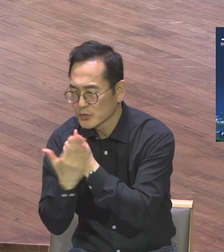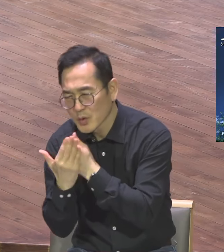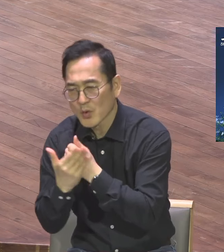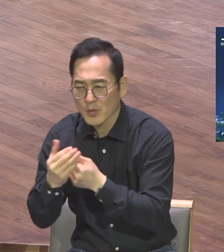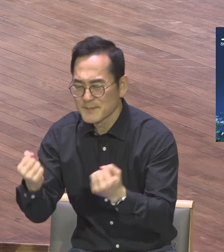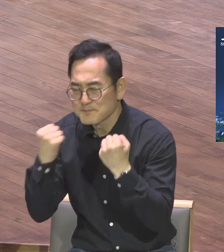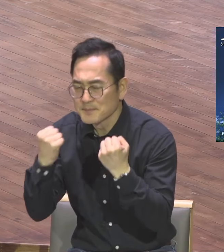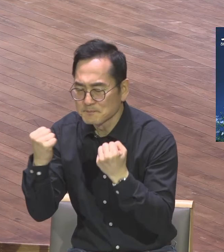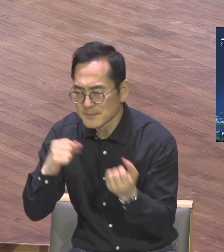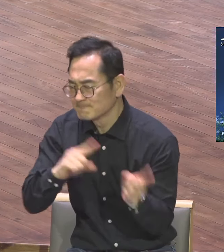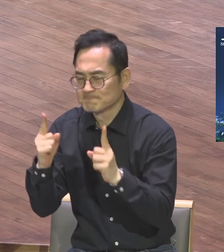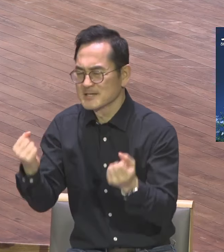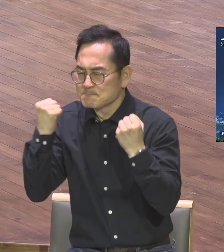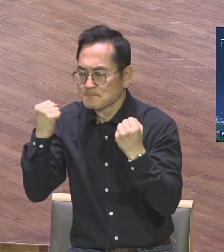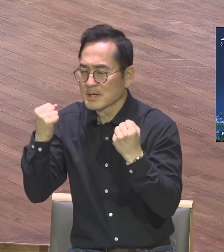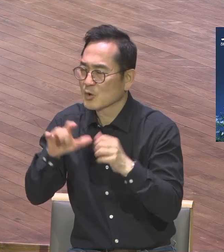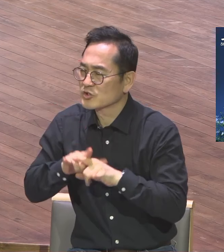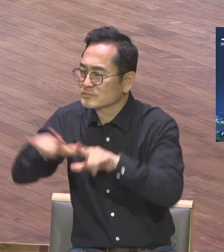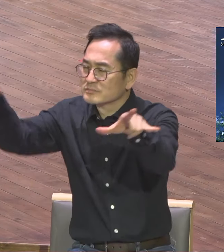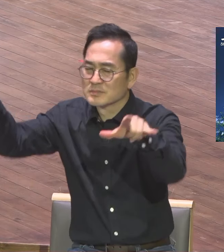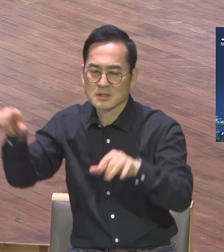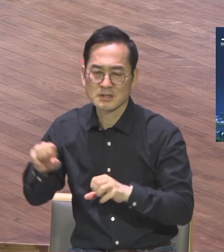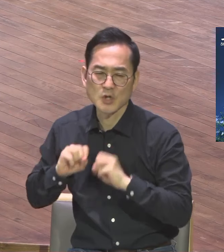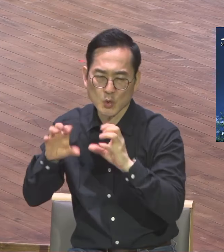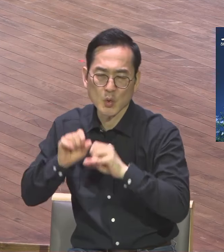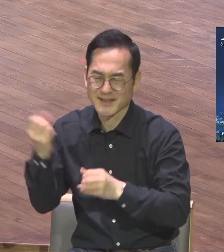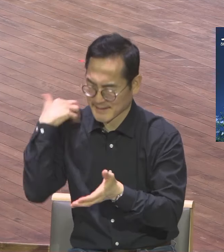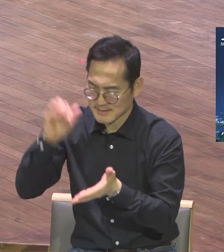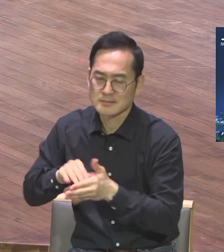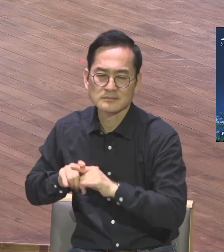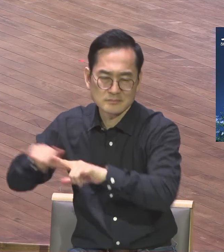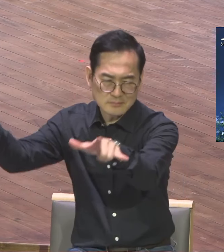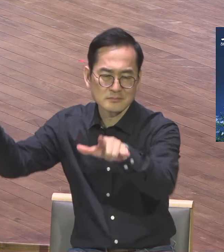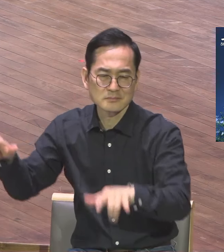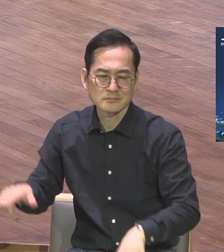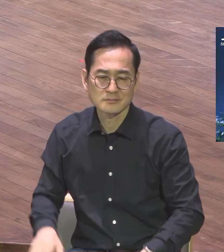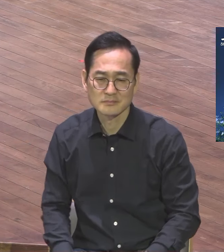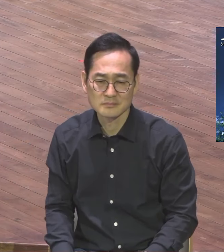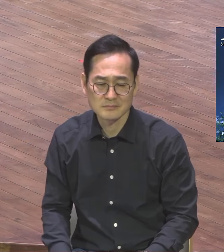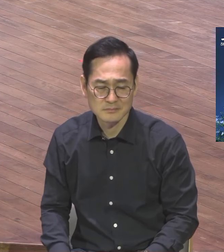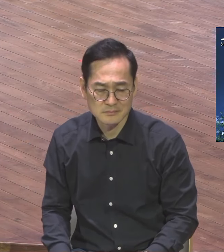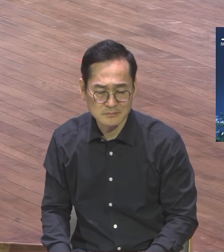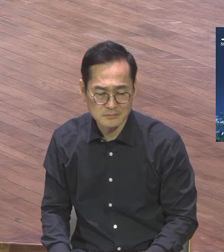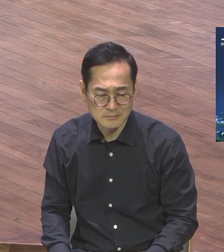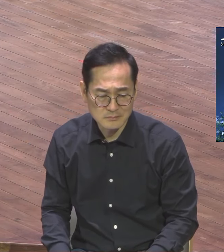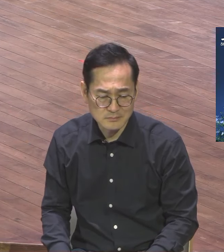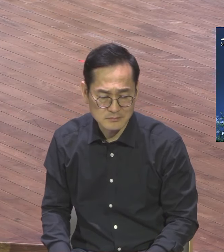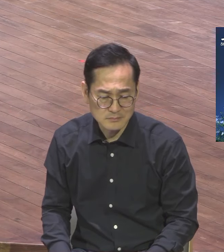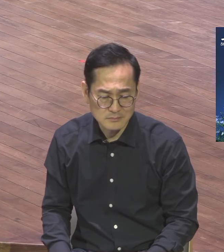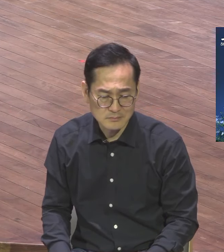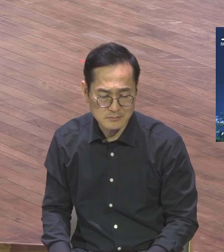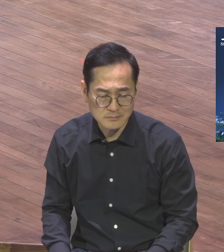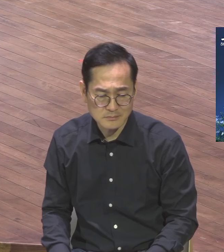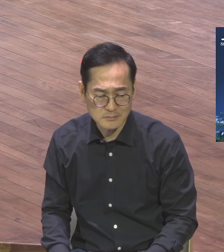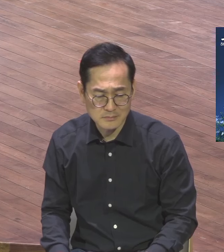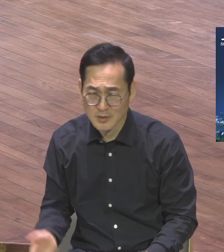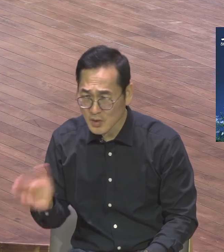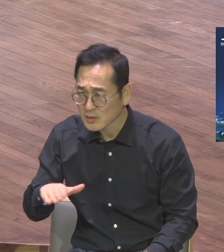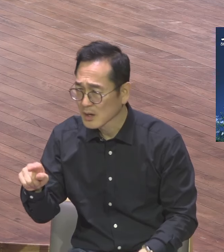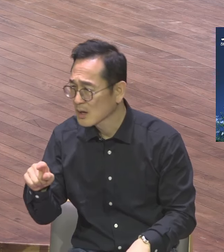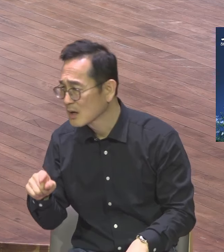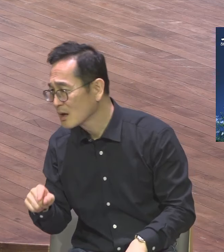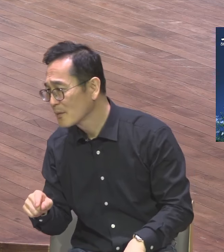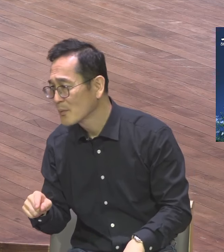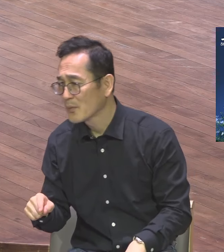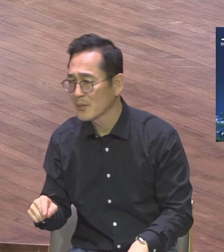서로 힘주고 서로 칭찬하고 격려하고 세워주고 격려하면서 서로 이렇게 팀을 이루어야 되는데 거의 다 한 가정이 가니까 말이에요. 뭐 어떻게 하고